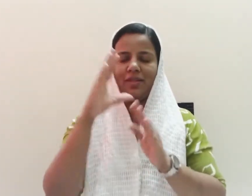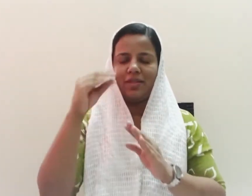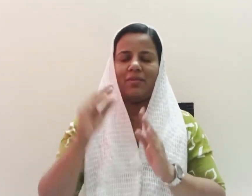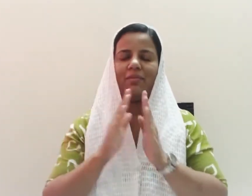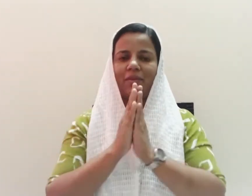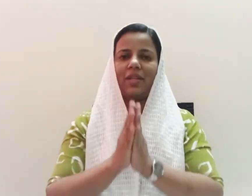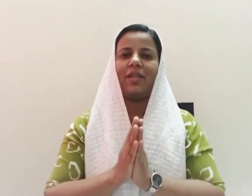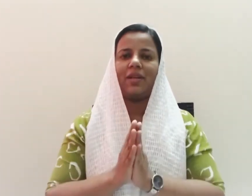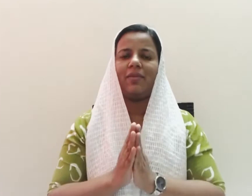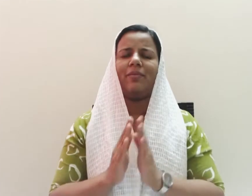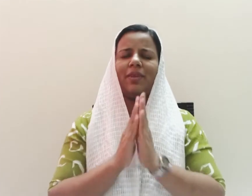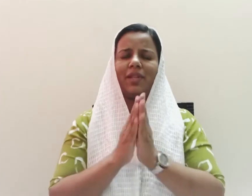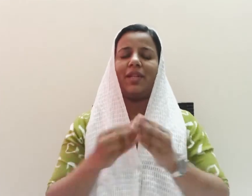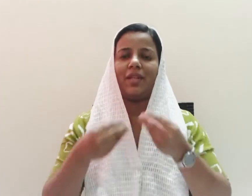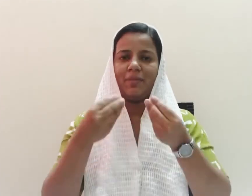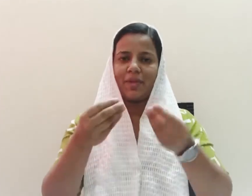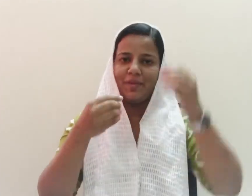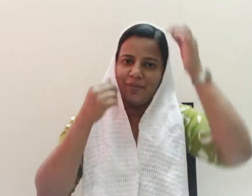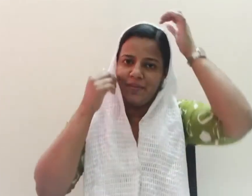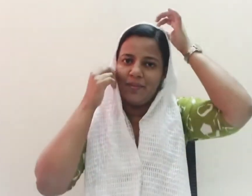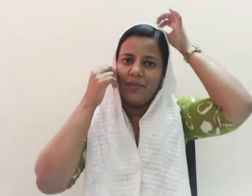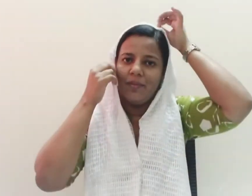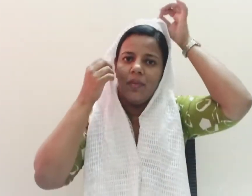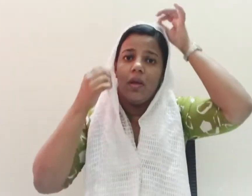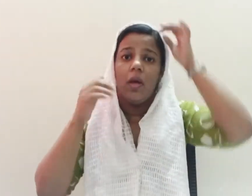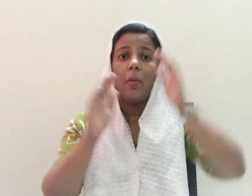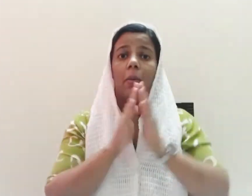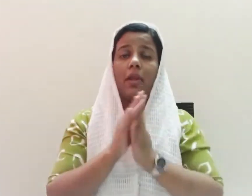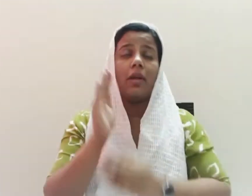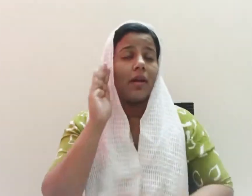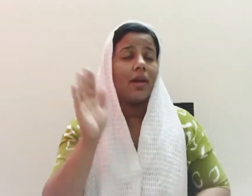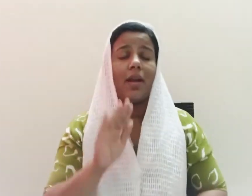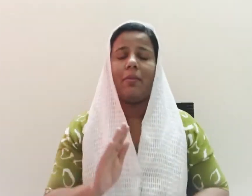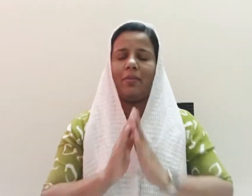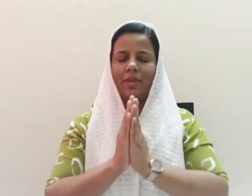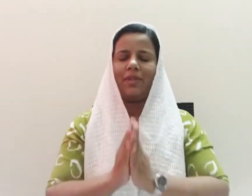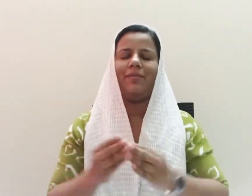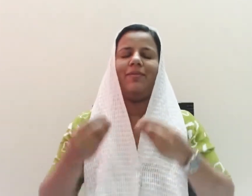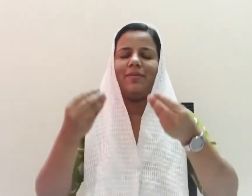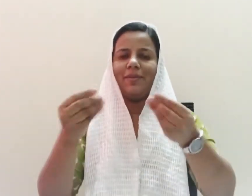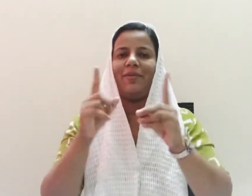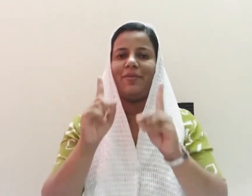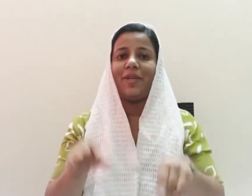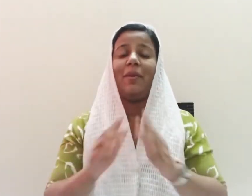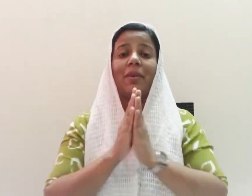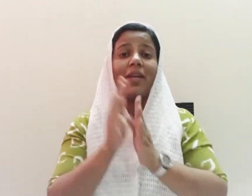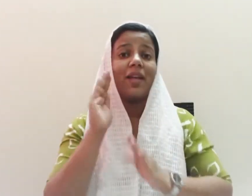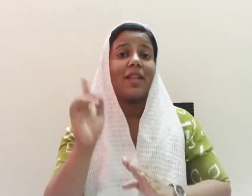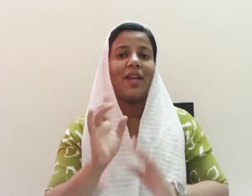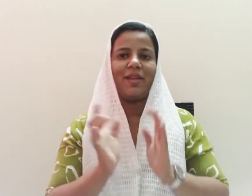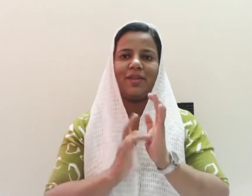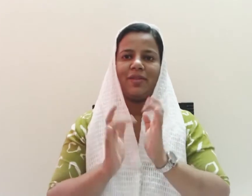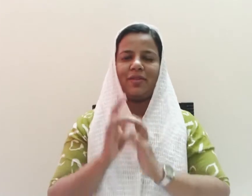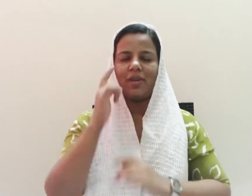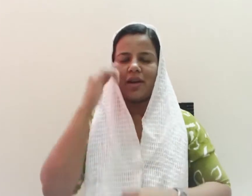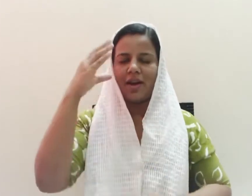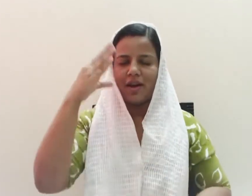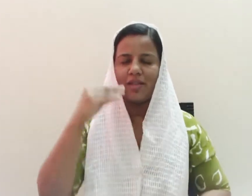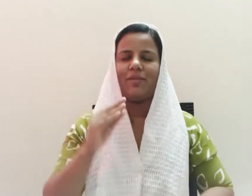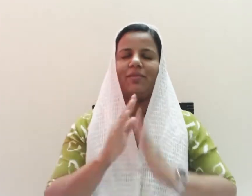കണ്ണുകളടച്ച് പ്രാർത്ഥിക്കാനായിട്ട് ഏൽപ്പിച്ചു കൊടുത്താൽ, ആരും പ്രാർത്ഥന കേൾക്കാനായിട്ടിരിക്കരുത്, എല്ലാവരും പ്രാർത്ഥിക്കണം. പ്രാർത്ഥന കേൾക്കുന്നവൻ കർത്താവ്. അതുകൊണ്ട് കണ്ണുകളടച്ച്